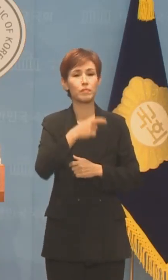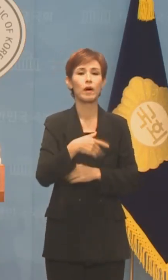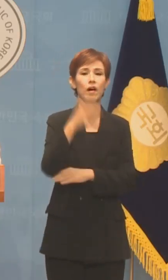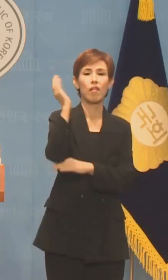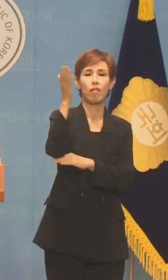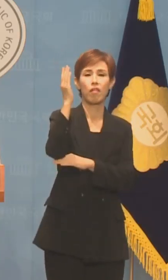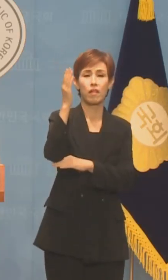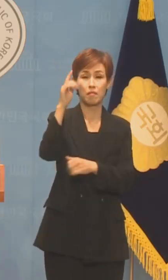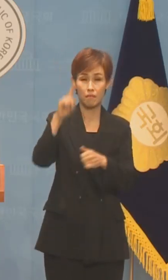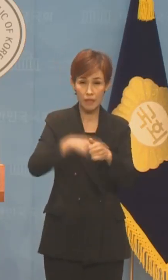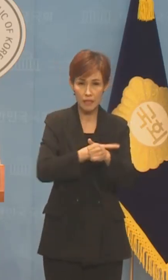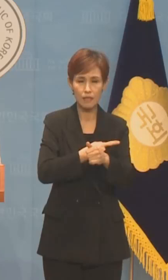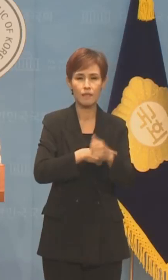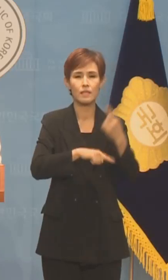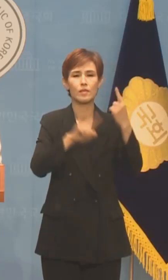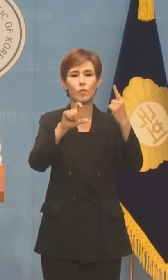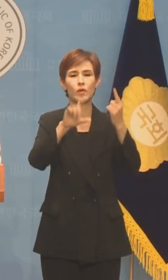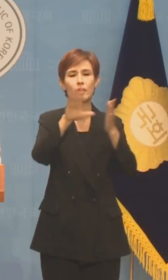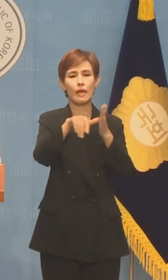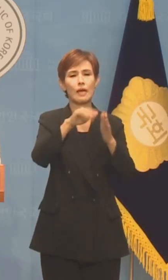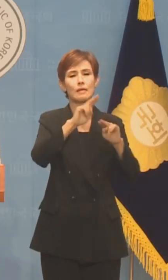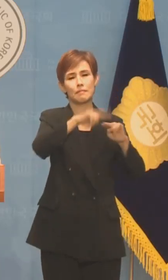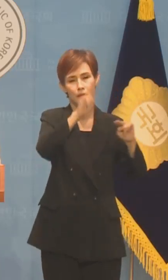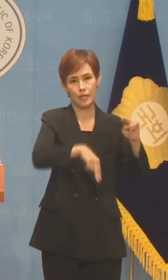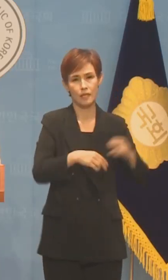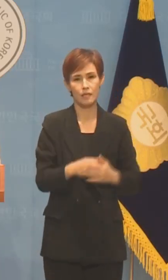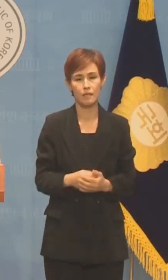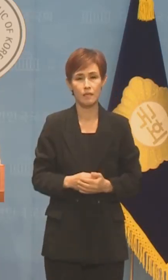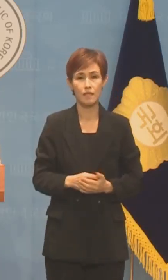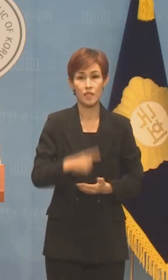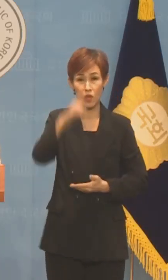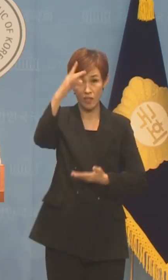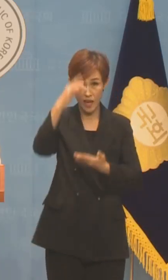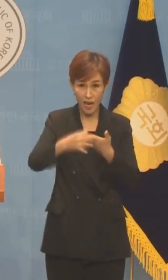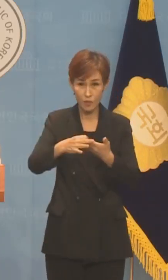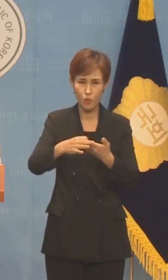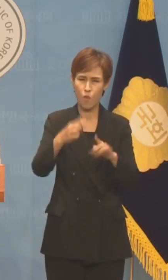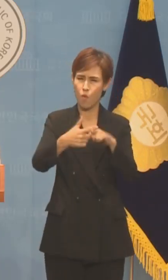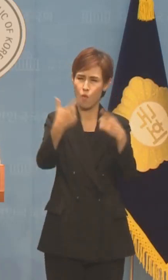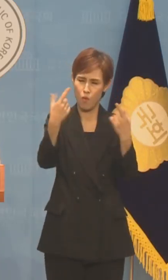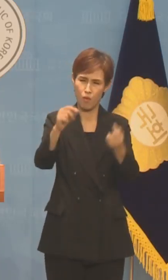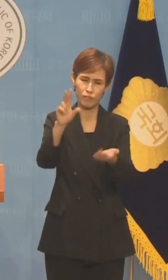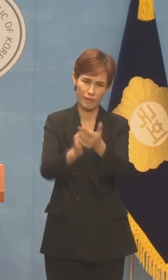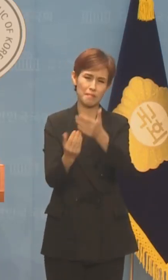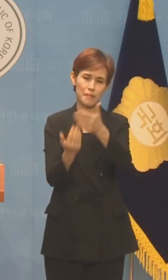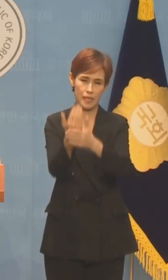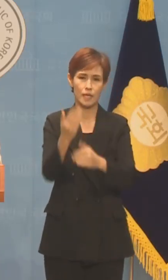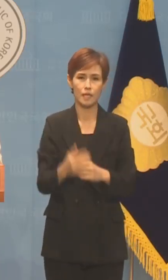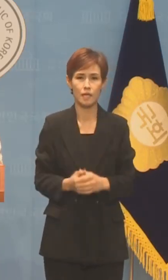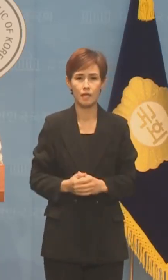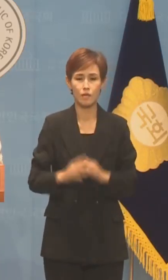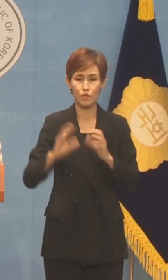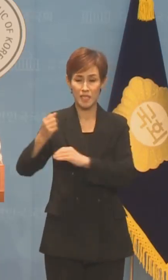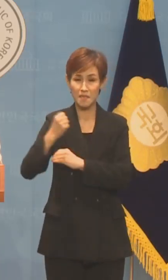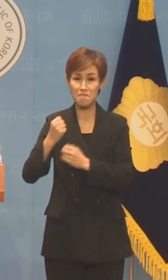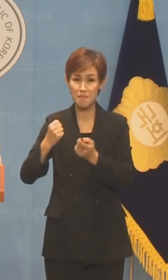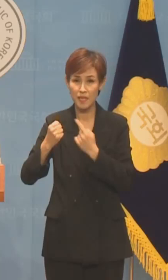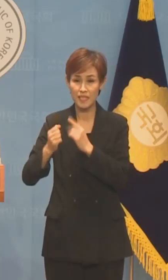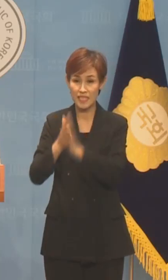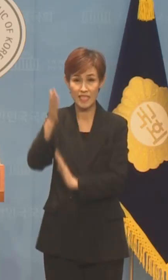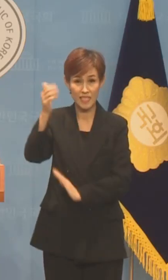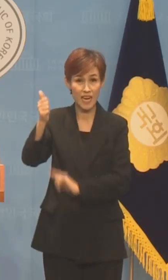사퇴했습니다. 인근 충남 천안시에서도 시민들은 날벼락을 맞았습니다. 국힘 출신 현